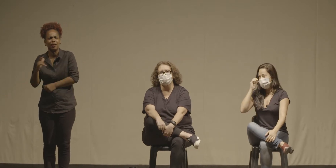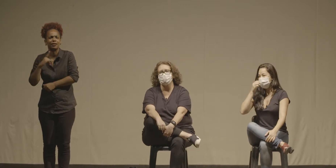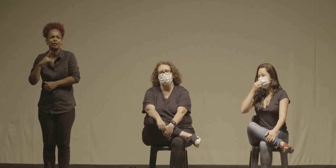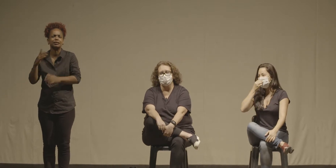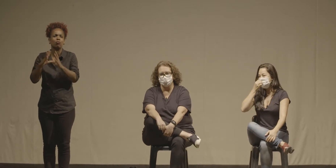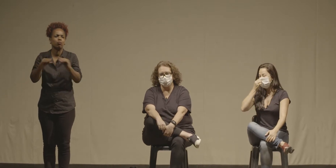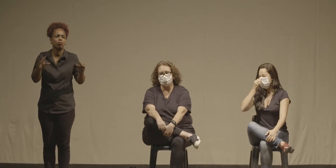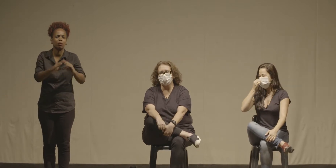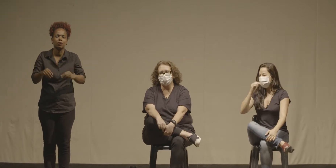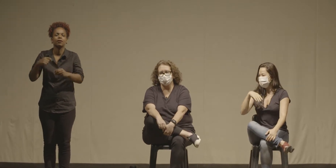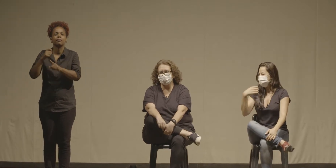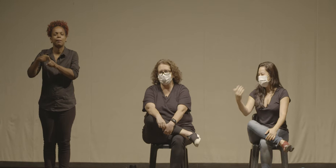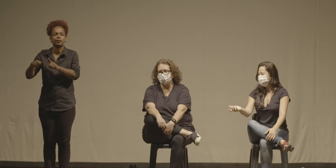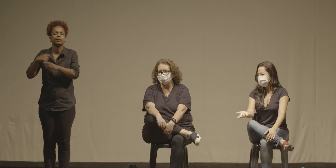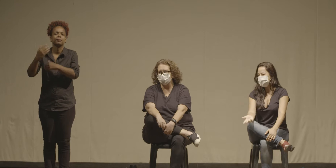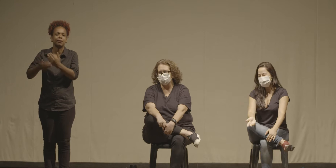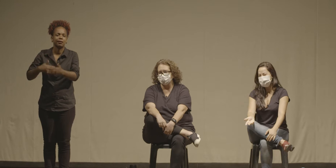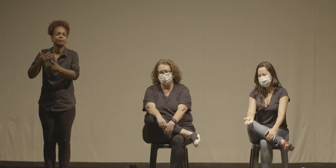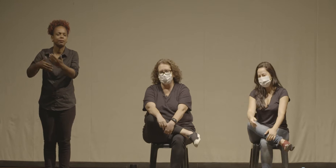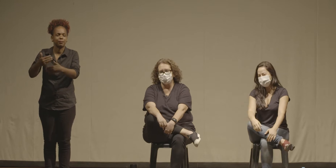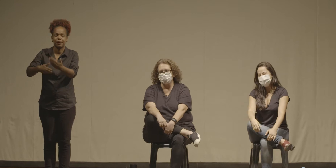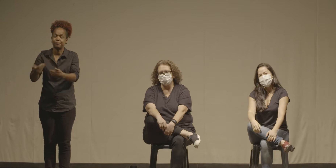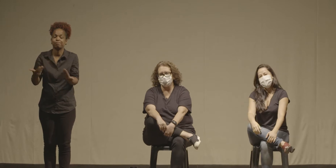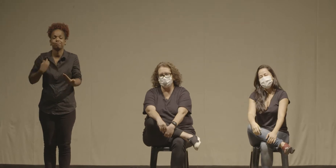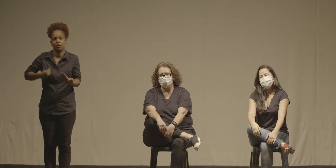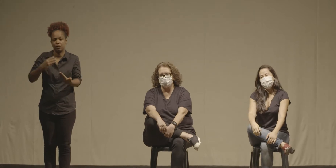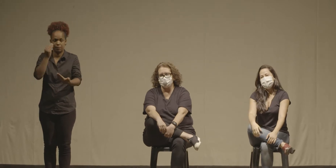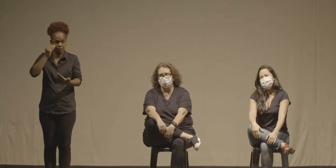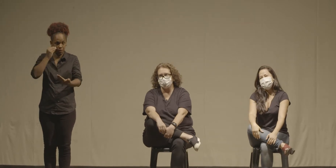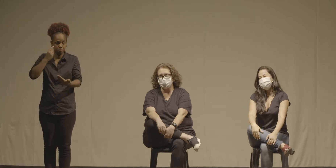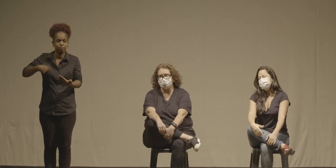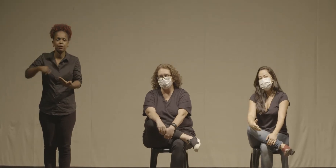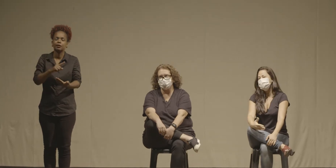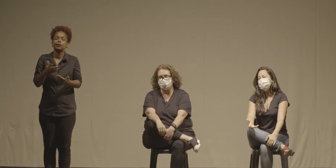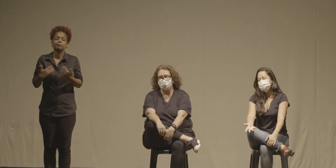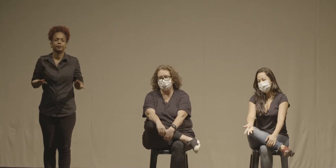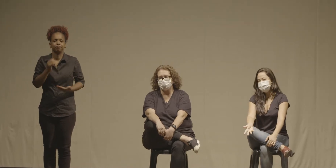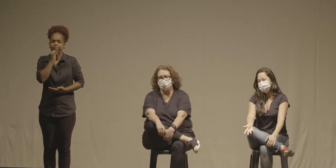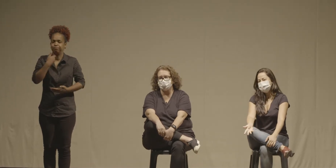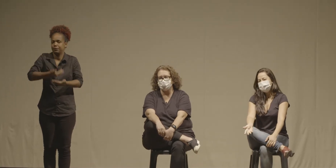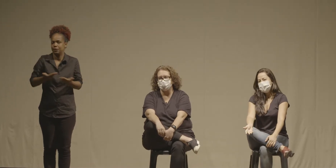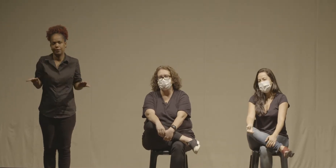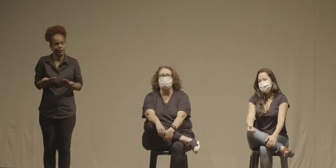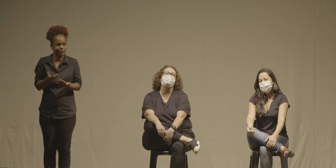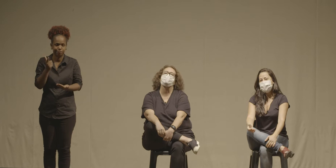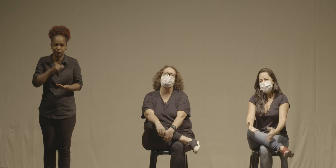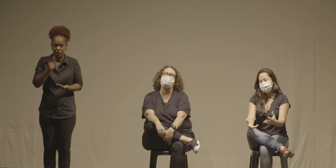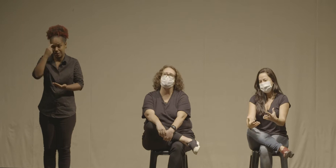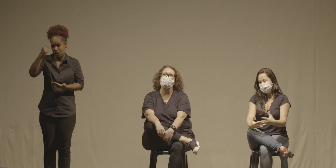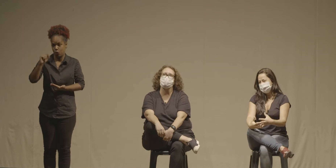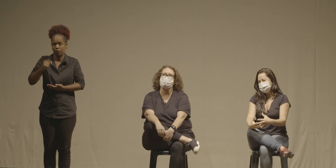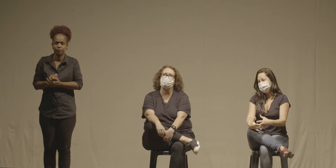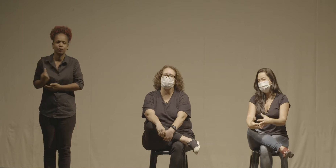E fomos de mês em mês tentando sobreviver nessa loucura toda, né? E infelizmente não conseguimos. A ideia